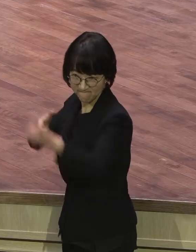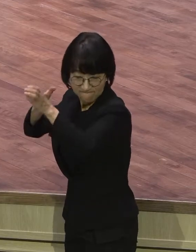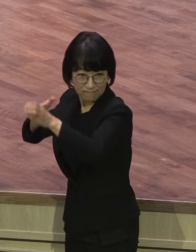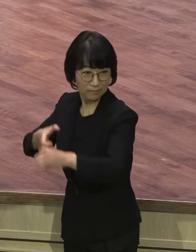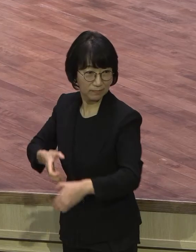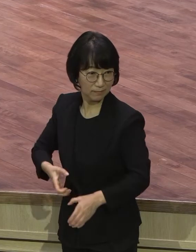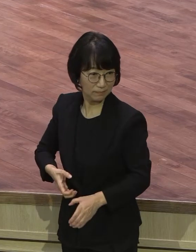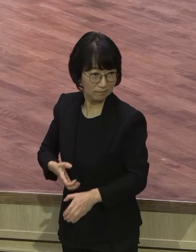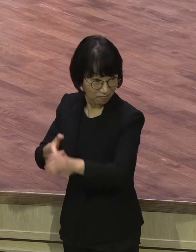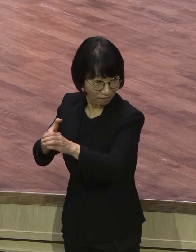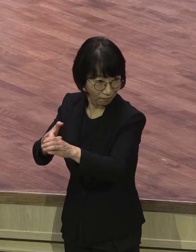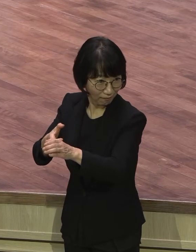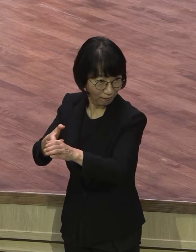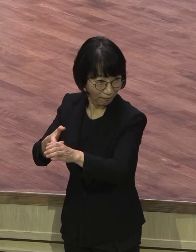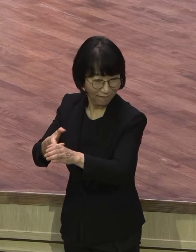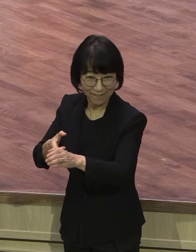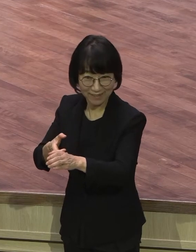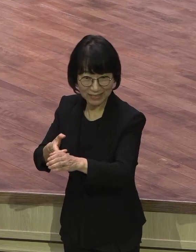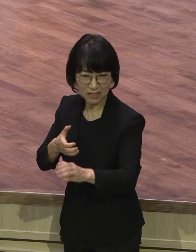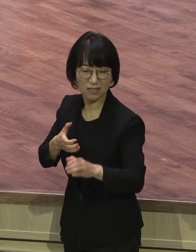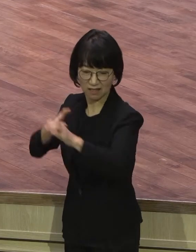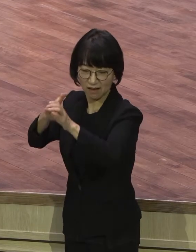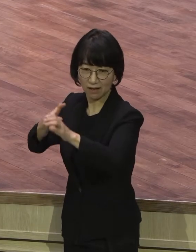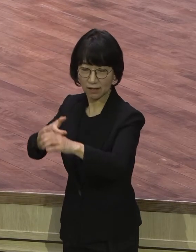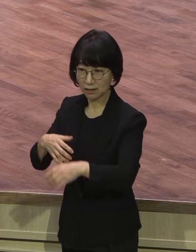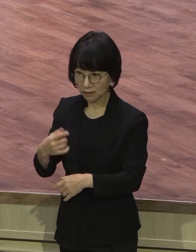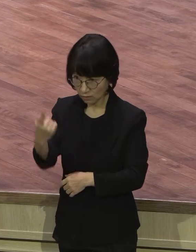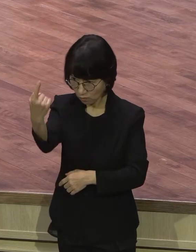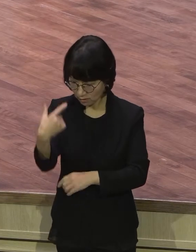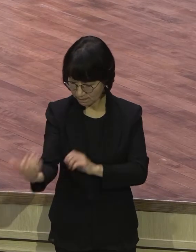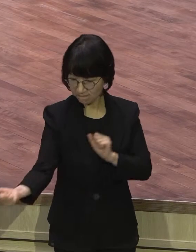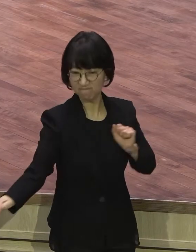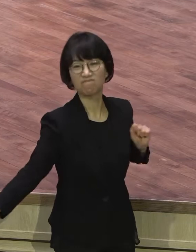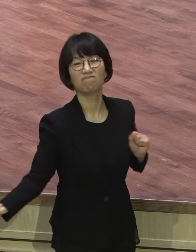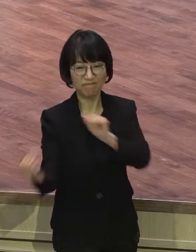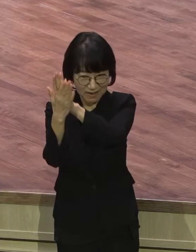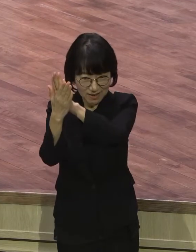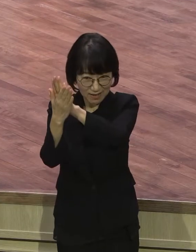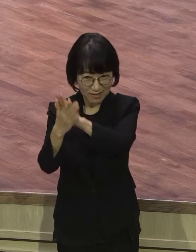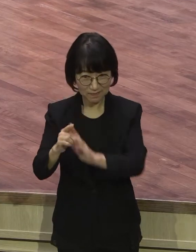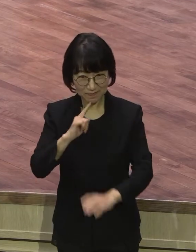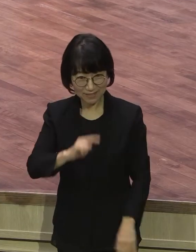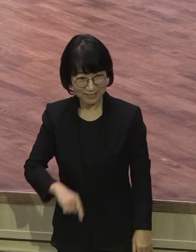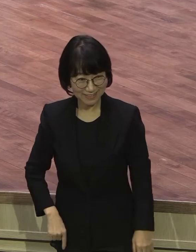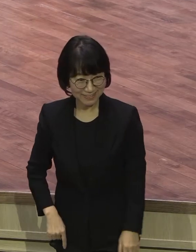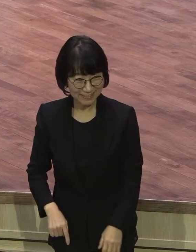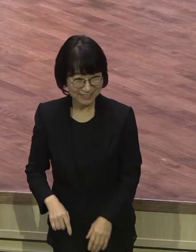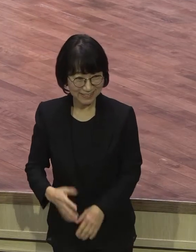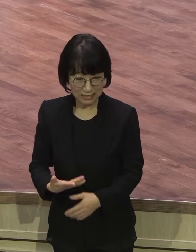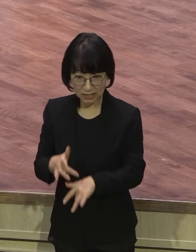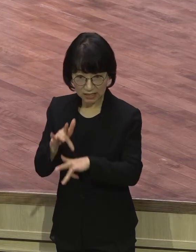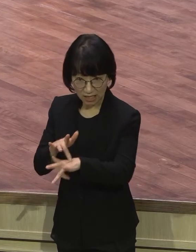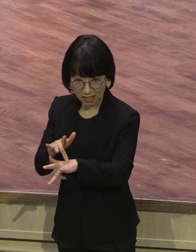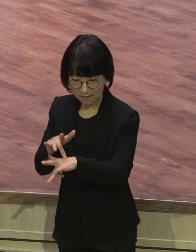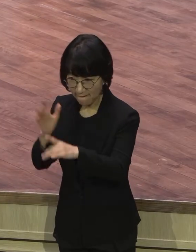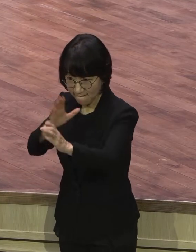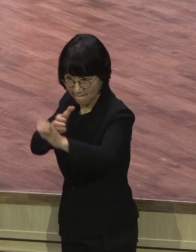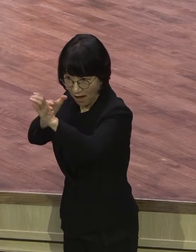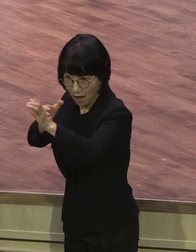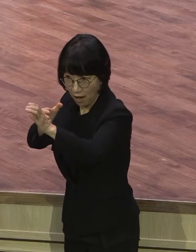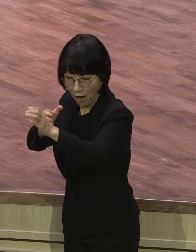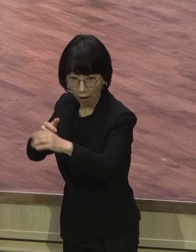없어요. 피하면 피해집니까? 마귀가 옵니다. 그걸 공격 대적해야 돼. 마귀를 대적하라. 그리하면